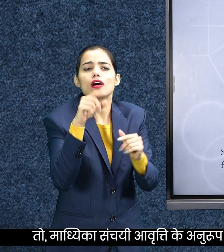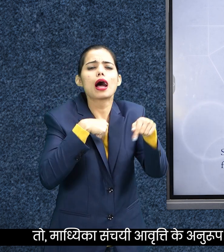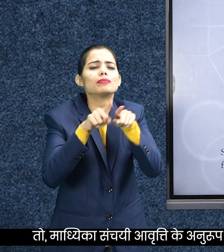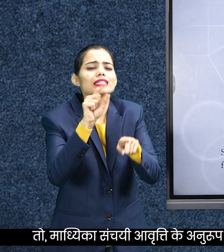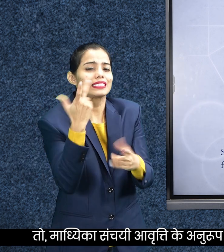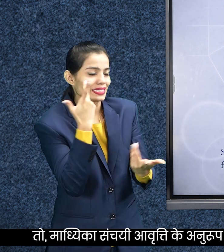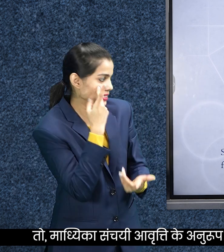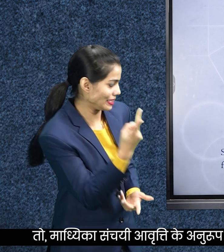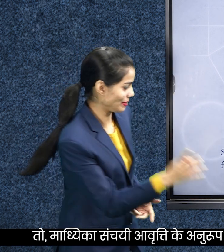10